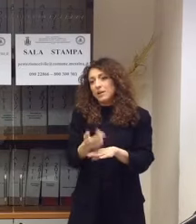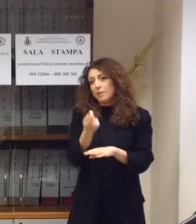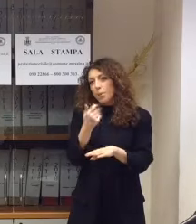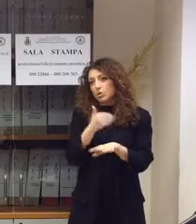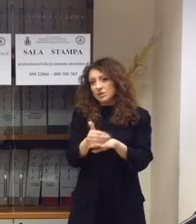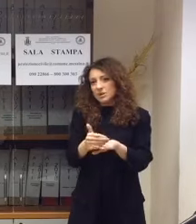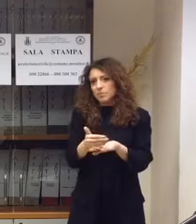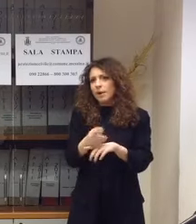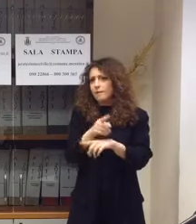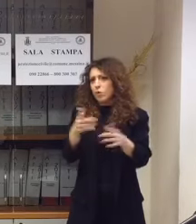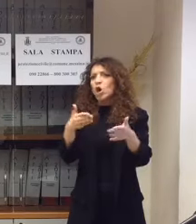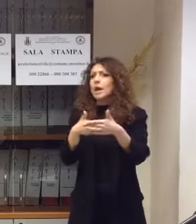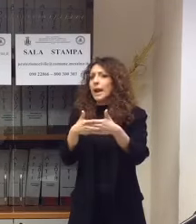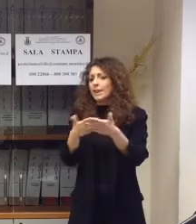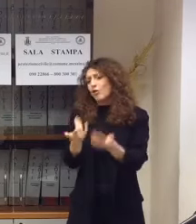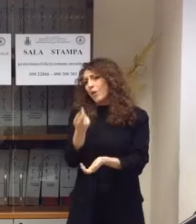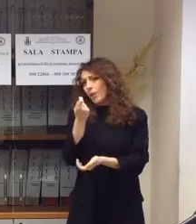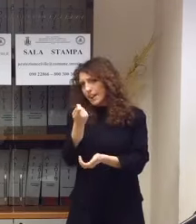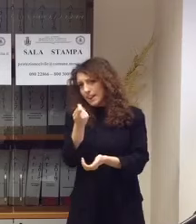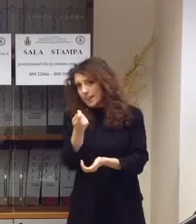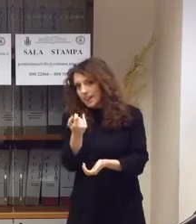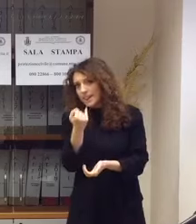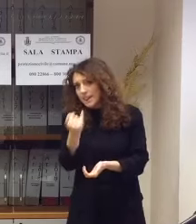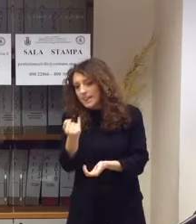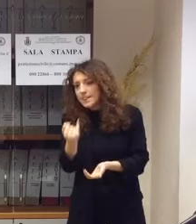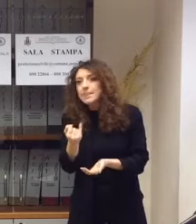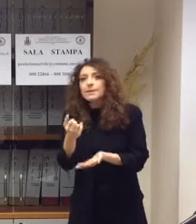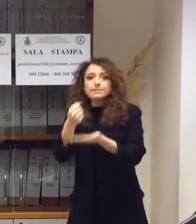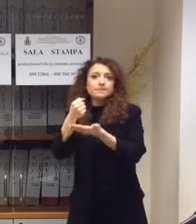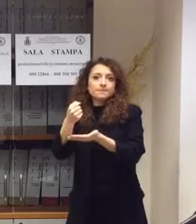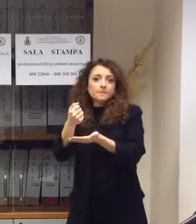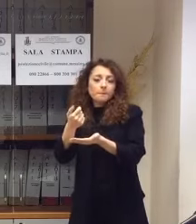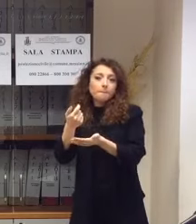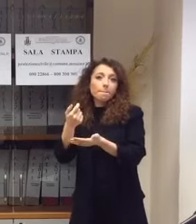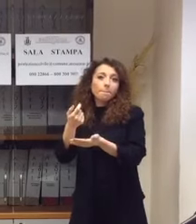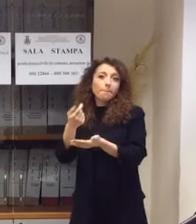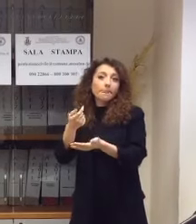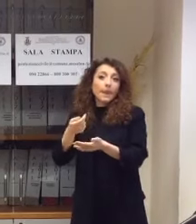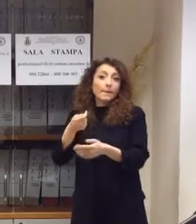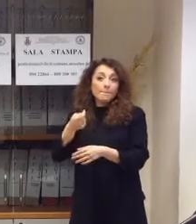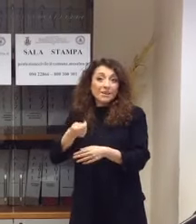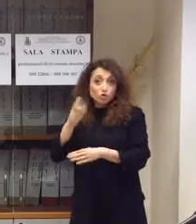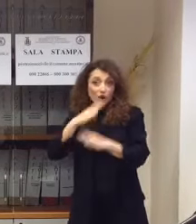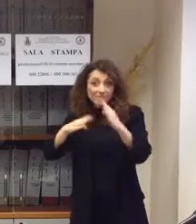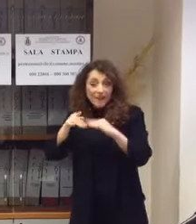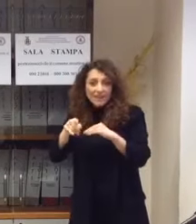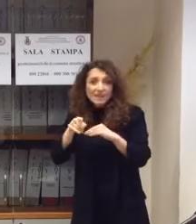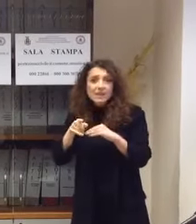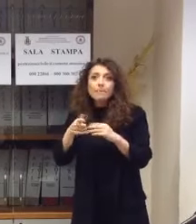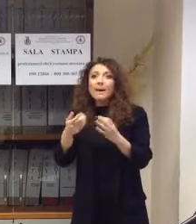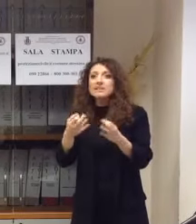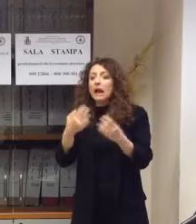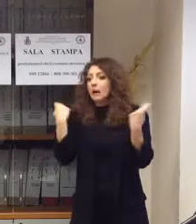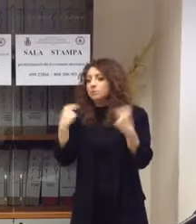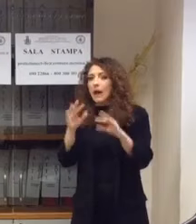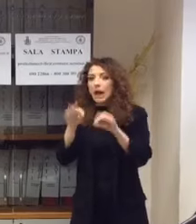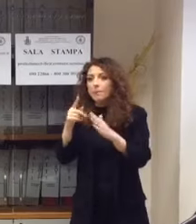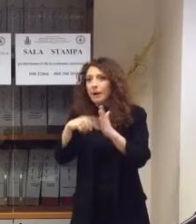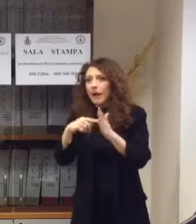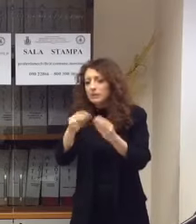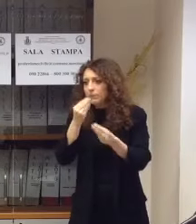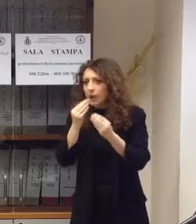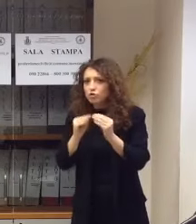un reddito pur se minimo che riguarda la pensione di invalidità, quello che è. Ma se non ce la fate non vi preoccupate, Non